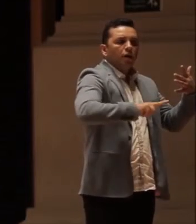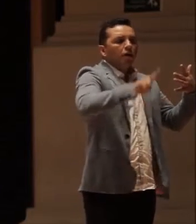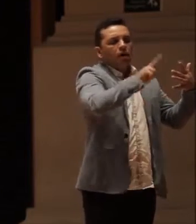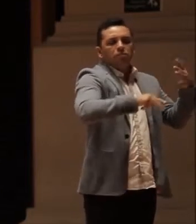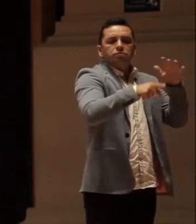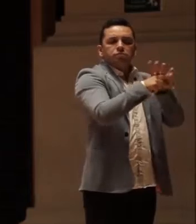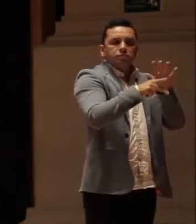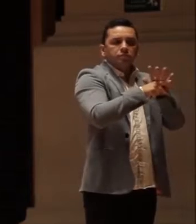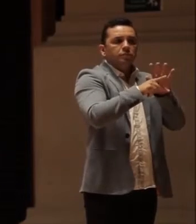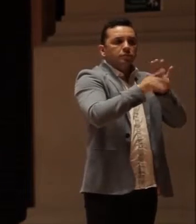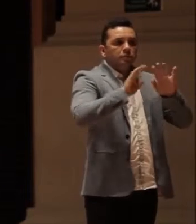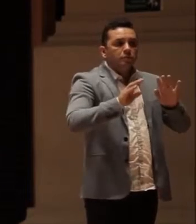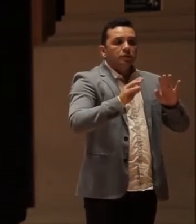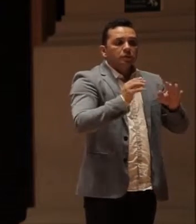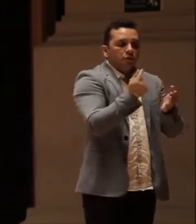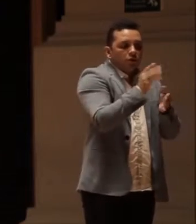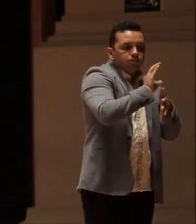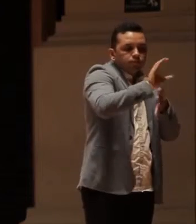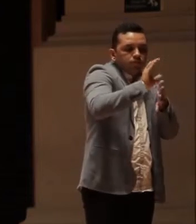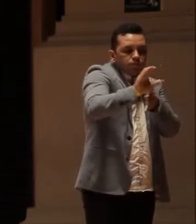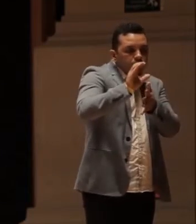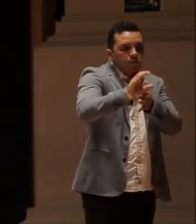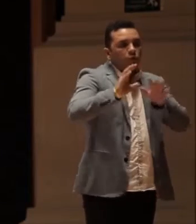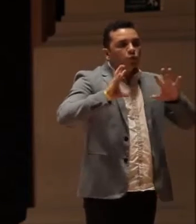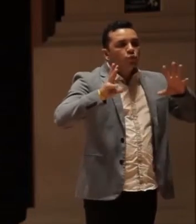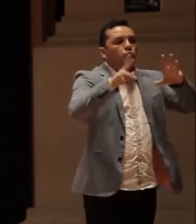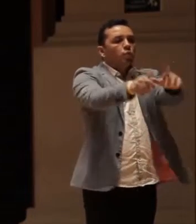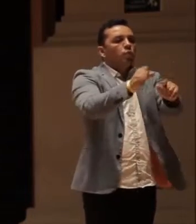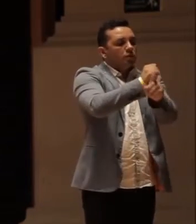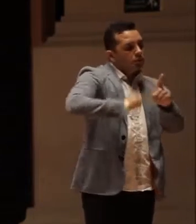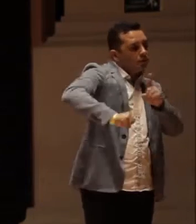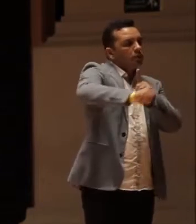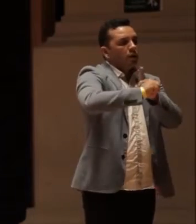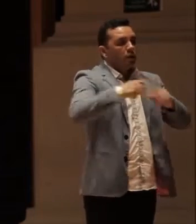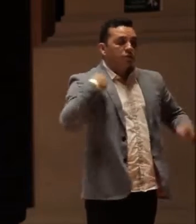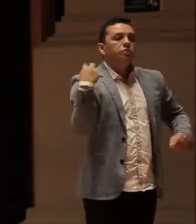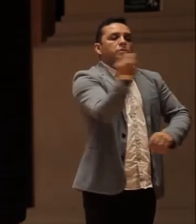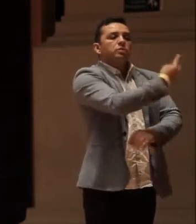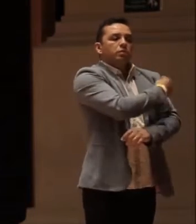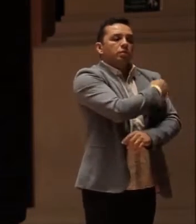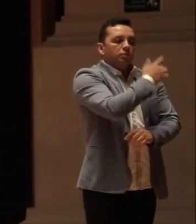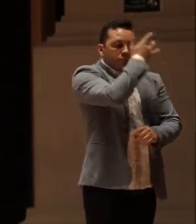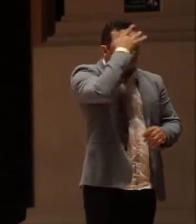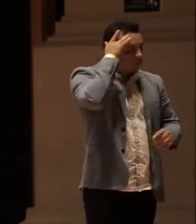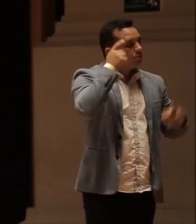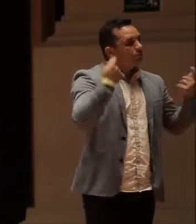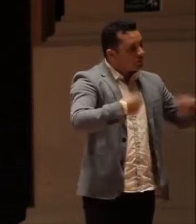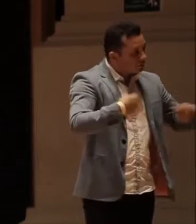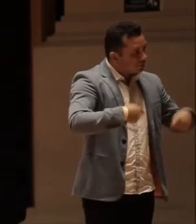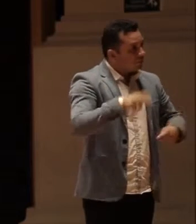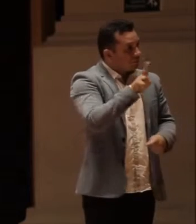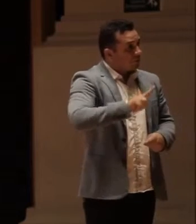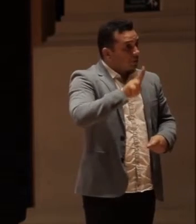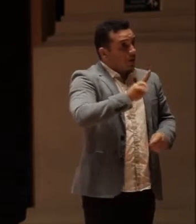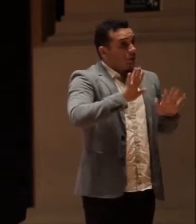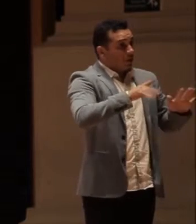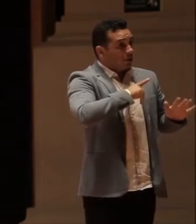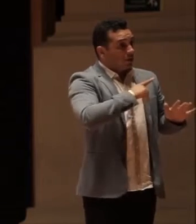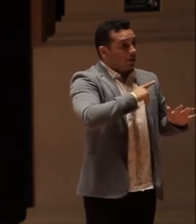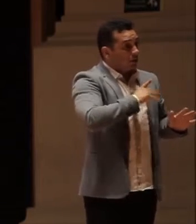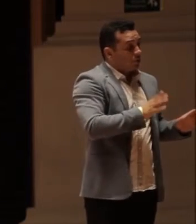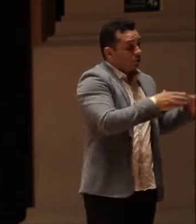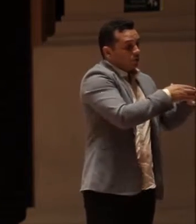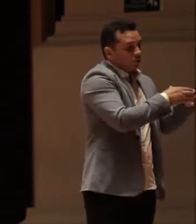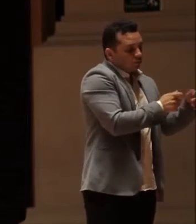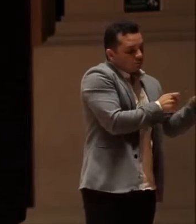quem investiga o recurso público é toda a sociedade, somos todos nós cidadãos. Mas os órgãos de controle nos